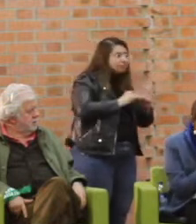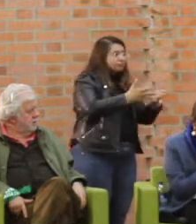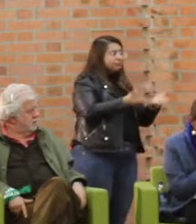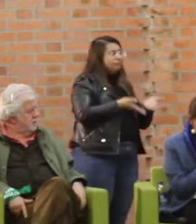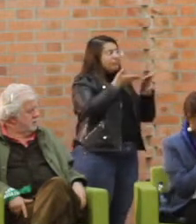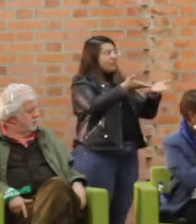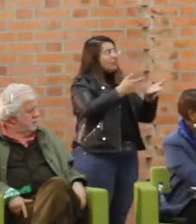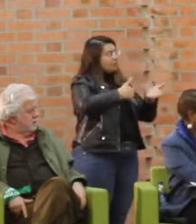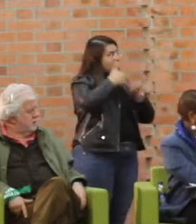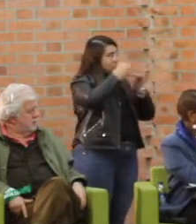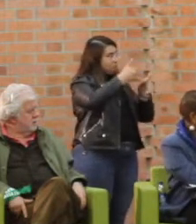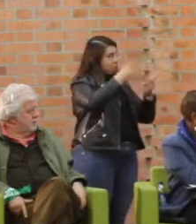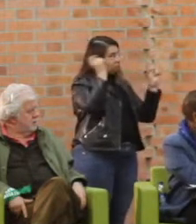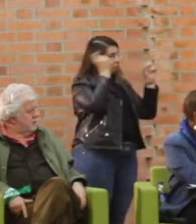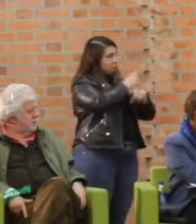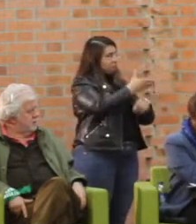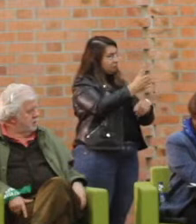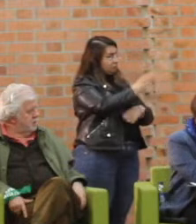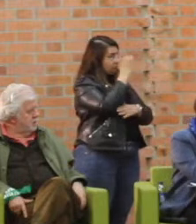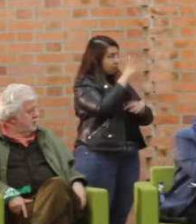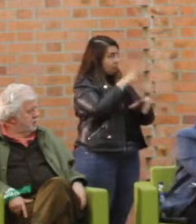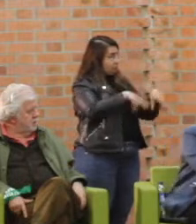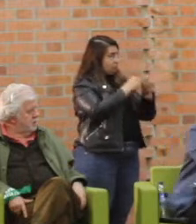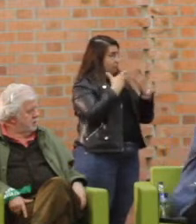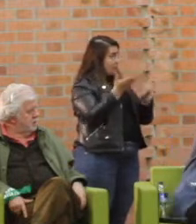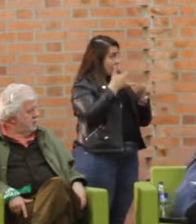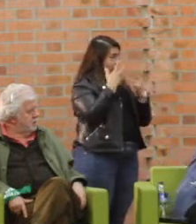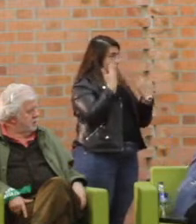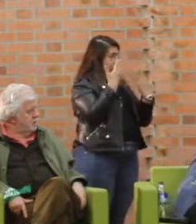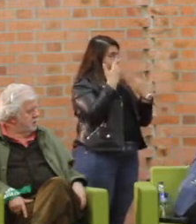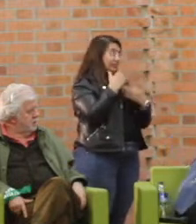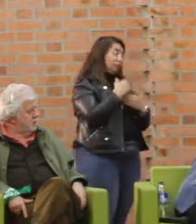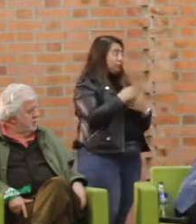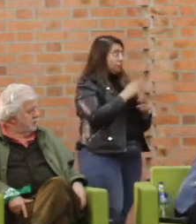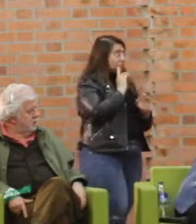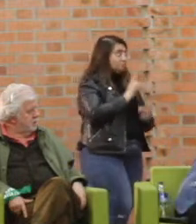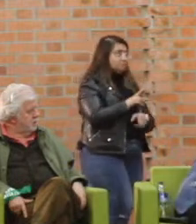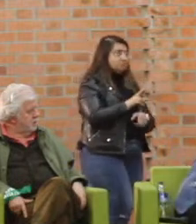disminuir el rechazo de la sociedad colombiana hacia el aborto